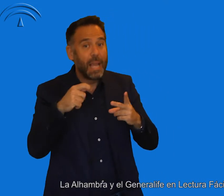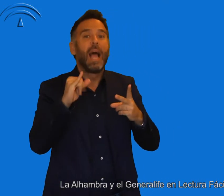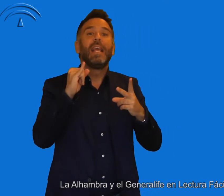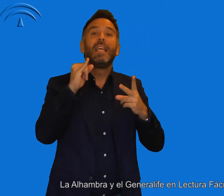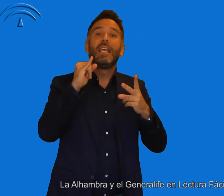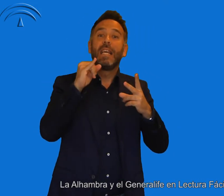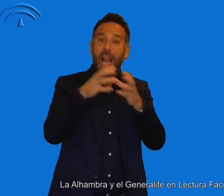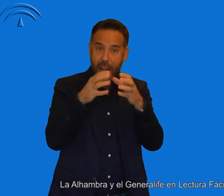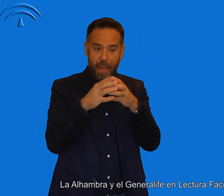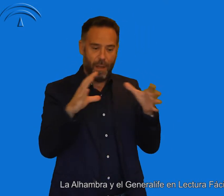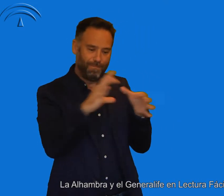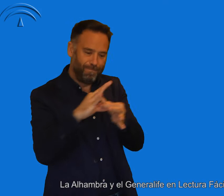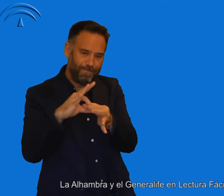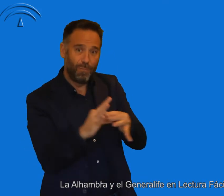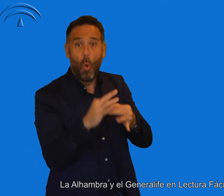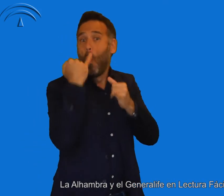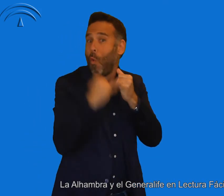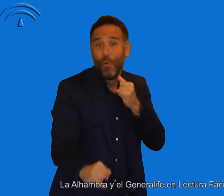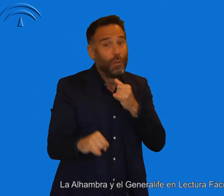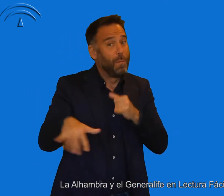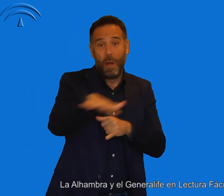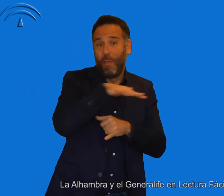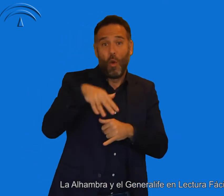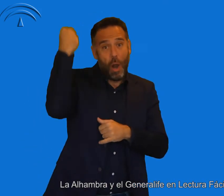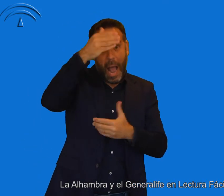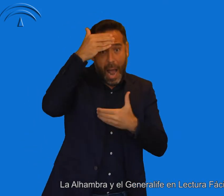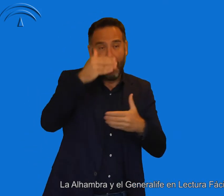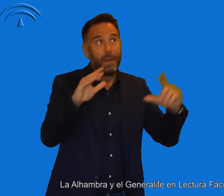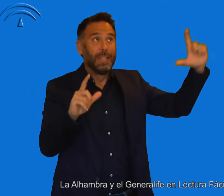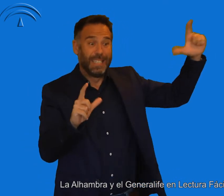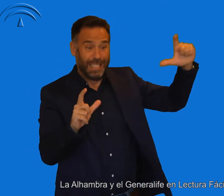Almería. Era el último reino musulmán de la península ibérica.